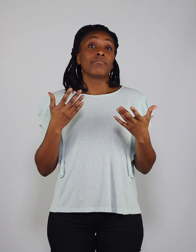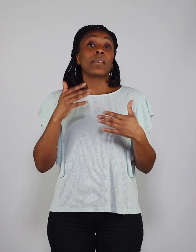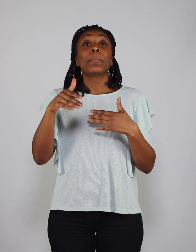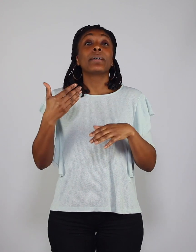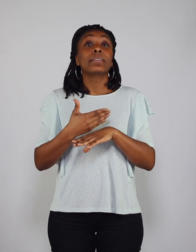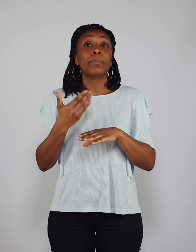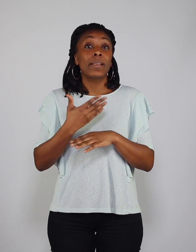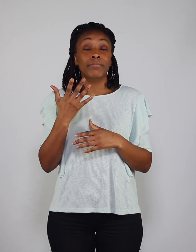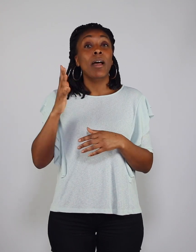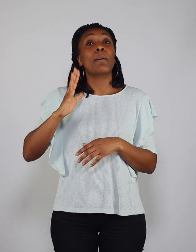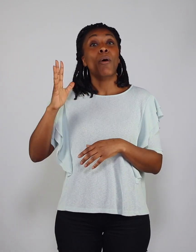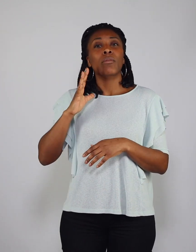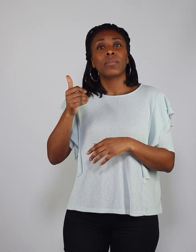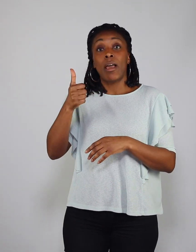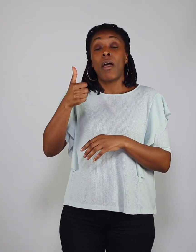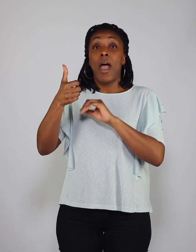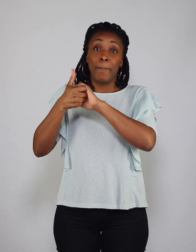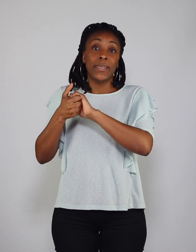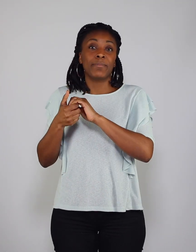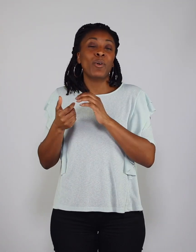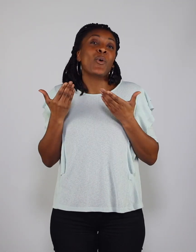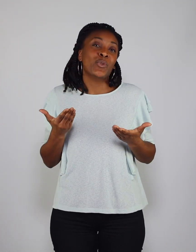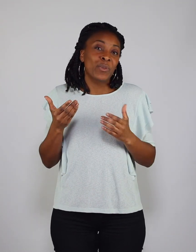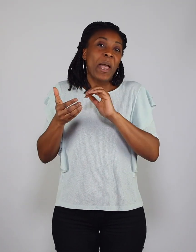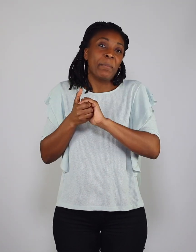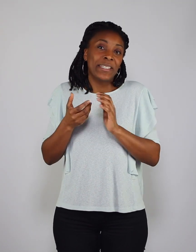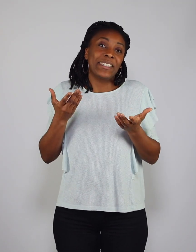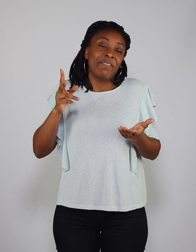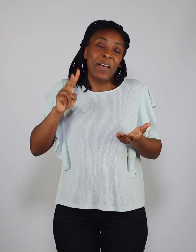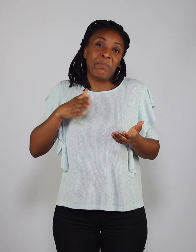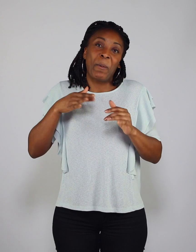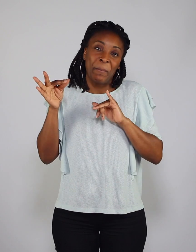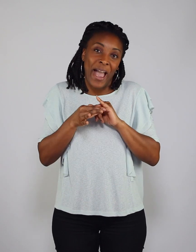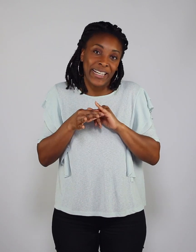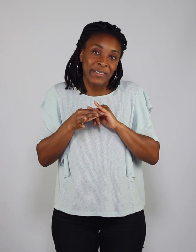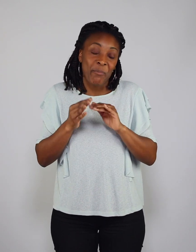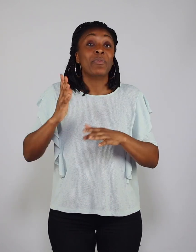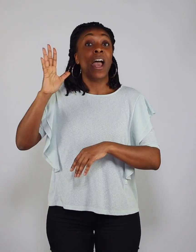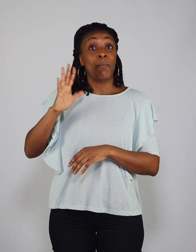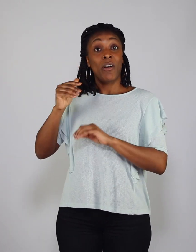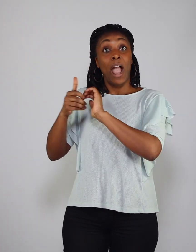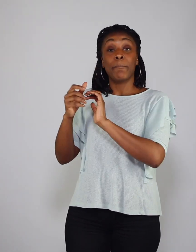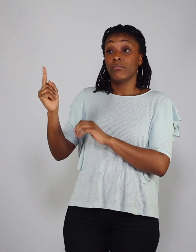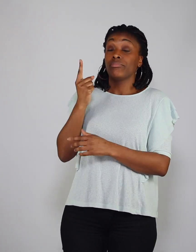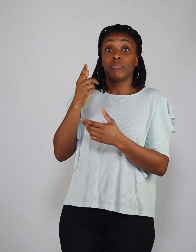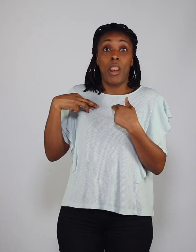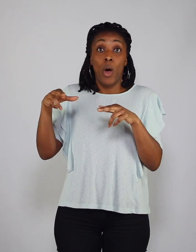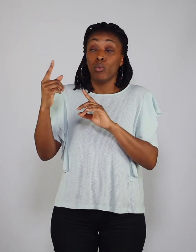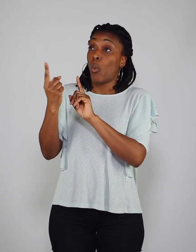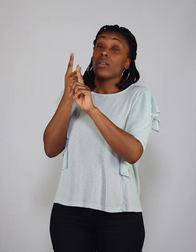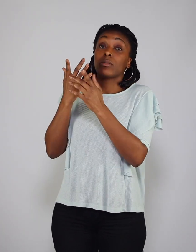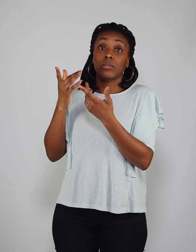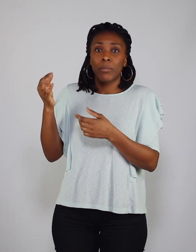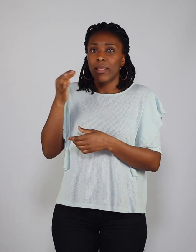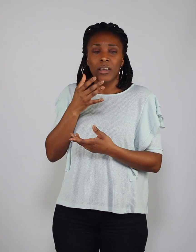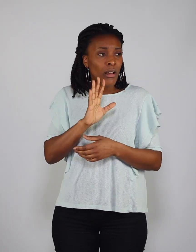Et en fait, ce qui s'est passé, c'est qu'à cette époque-là, j'avais un ami qui aujourd'hui est mon mari, m'a retrouvée dans la rue, je ne sais plus comment, on s'est croisés